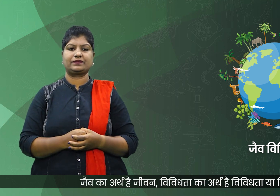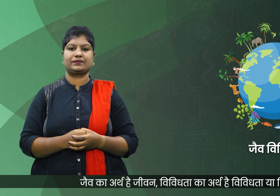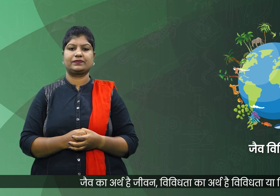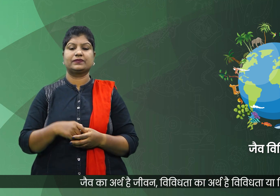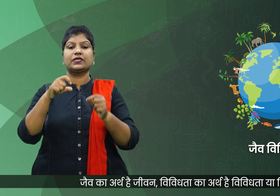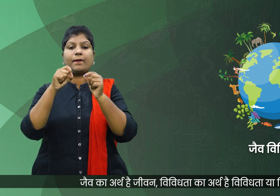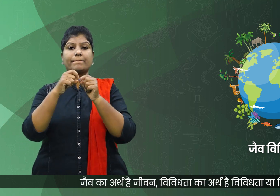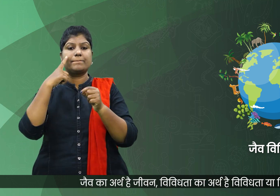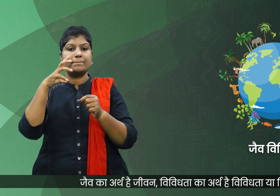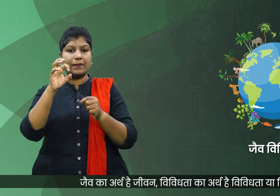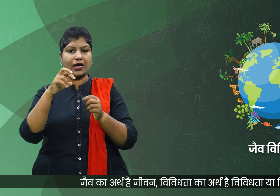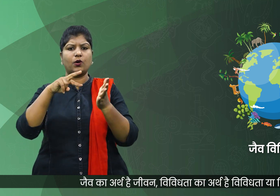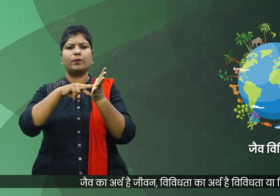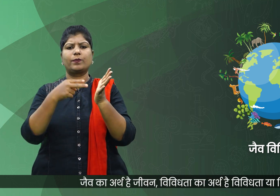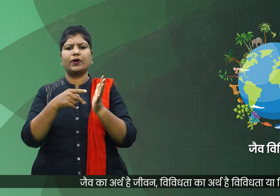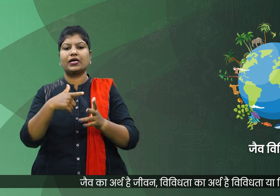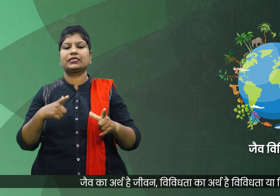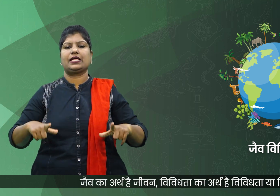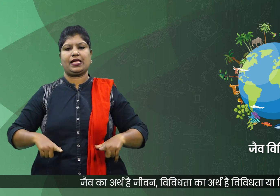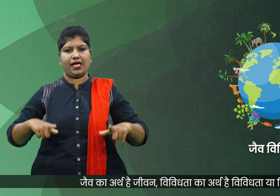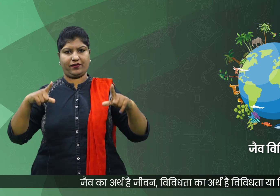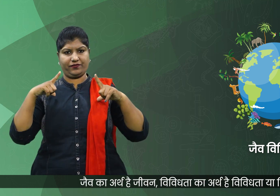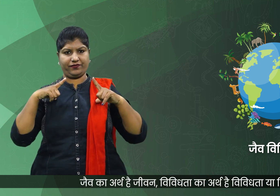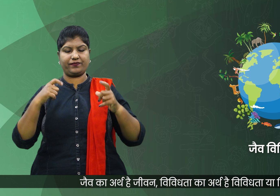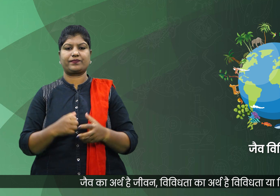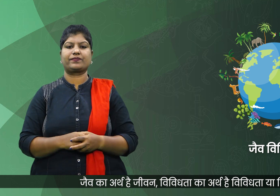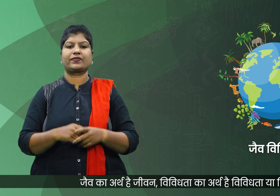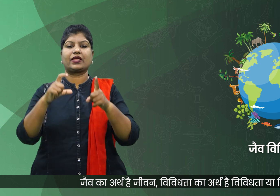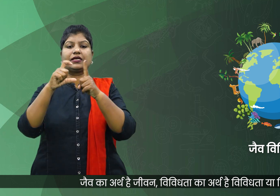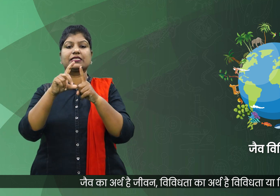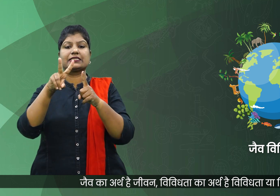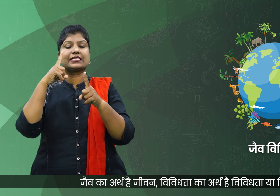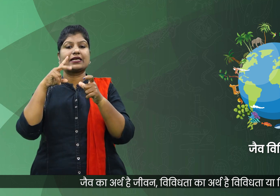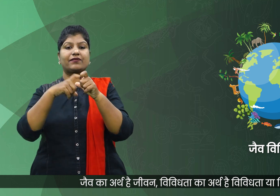आर्थ है जीवन और विवित्ता का आर्थ है विवित्ता यानि भिन्ना।